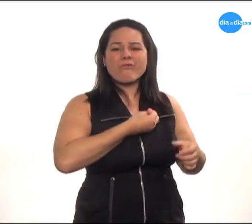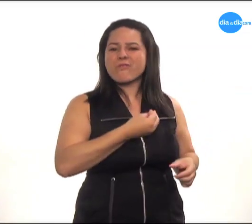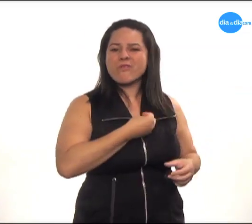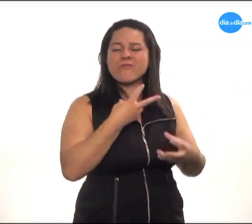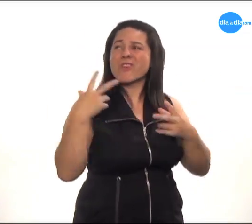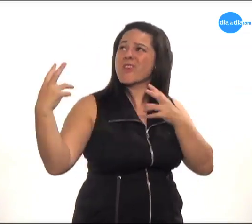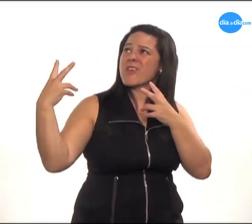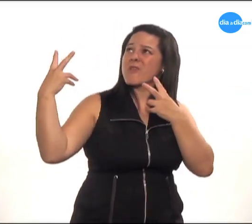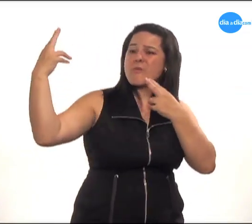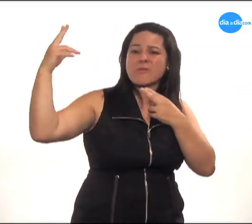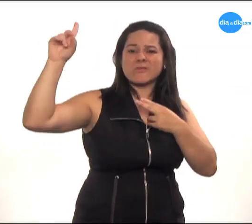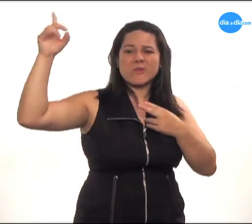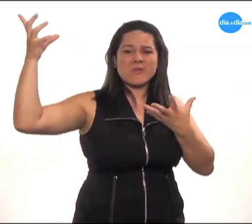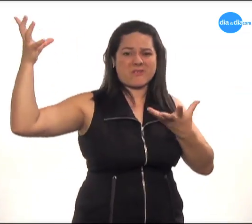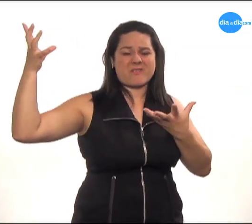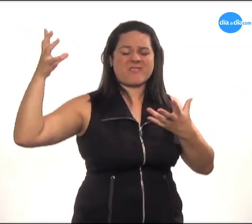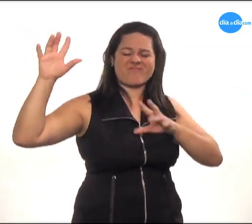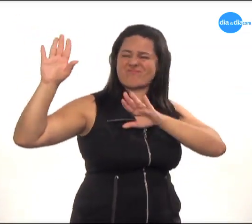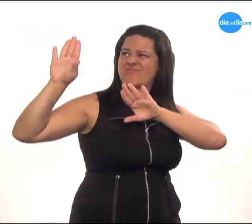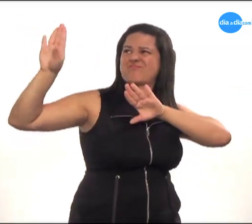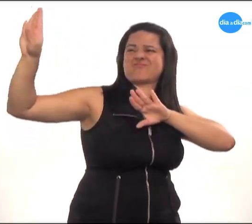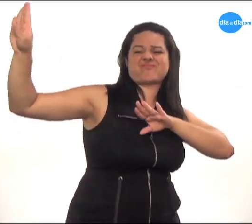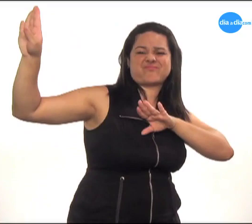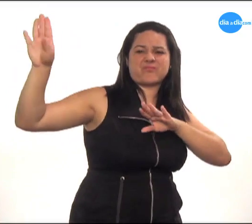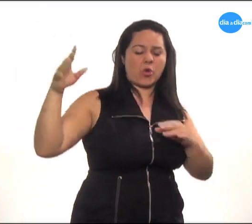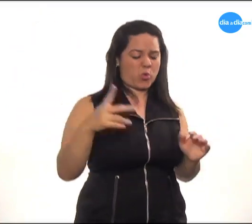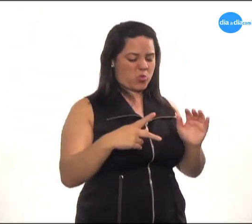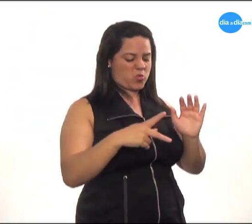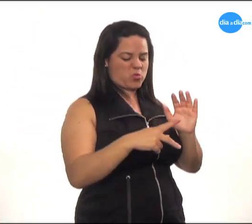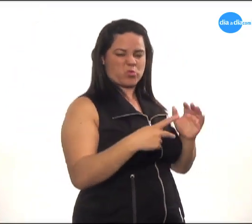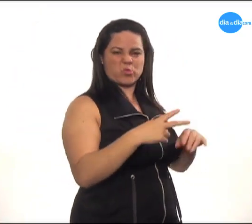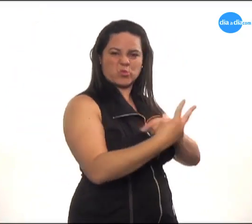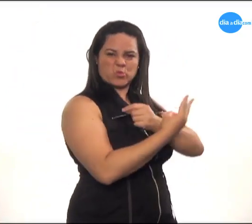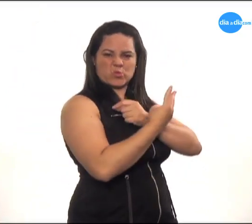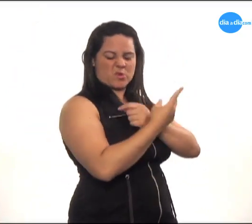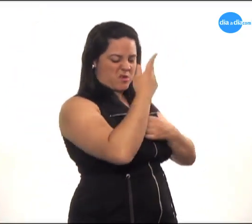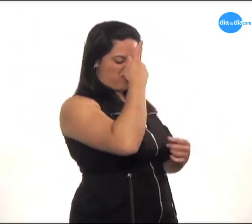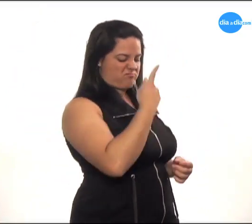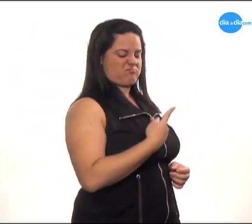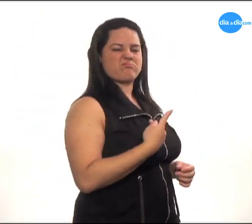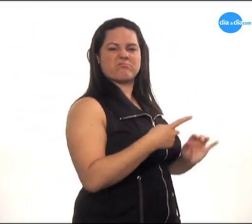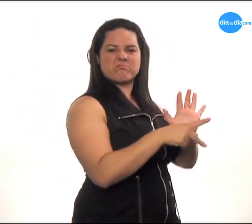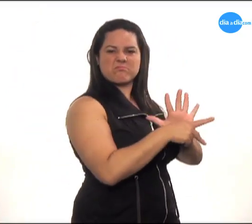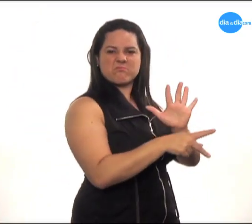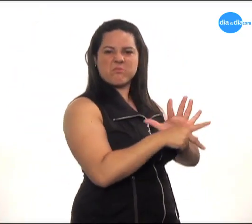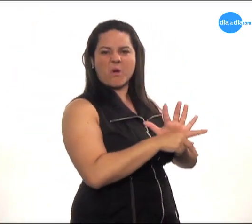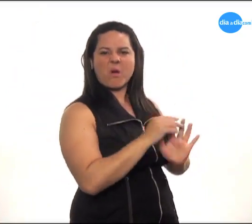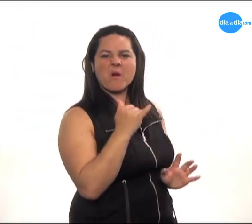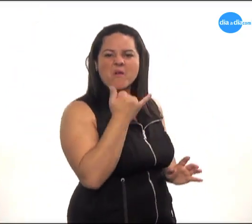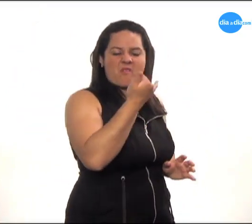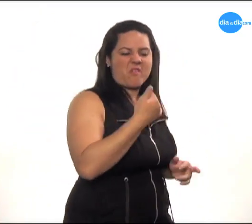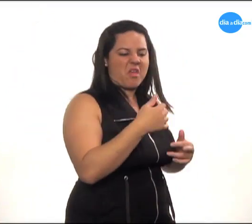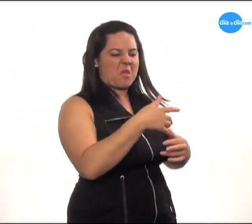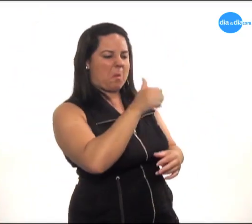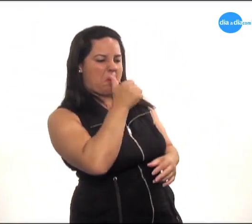queria, mas desfrutando da sua autoridade, só cuida de si mesmo, se embriaga com